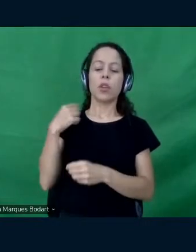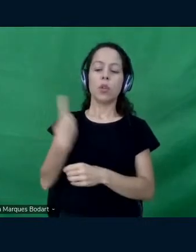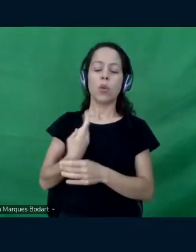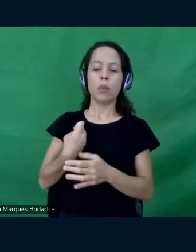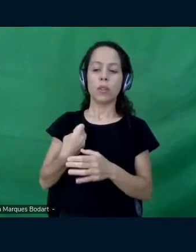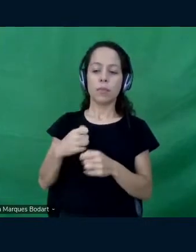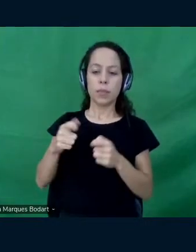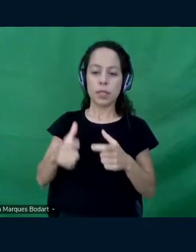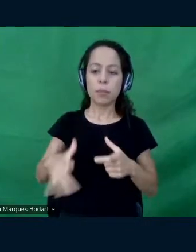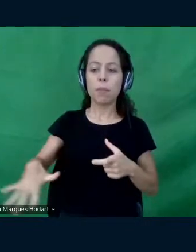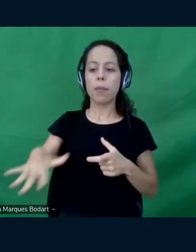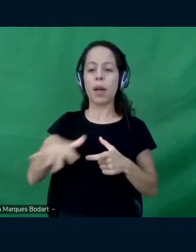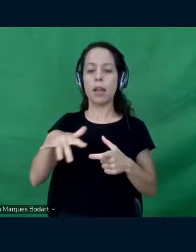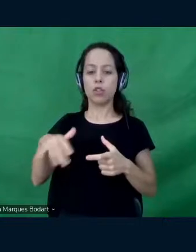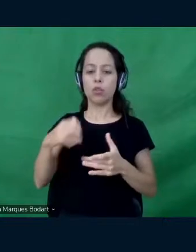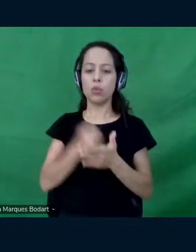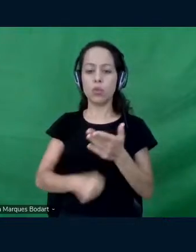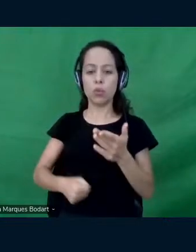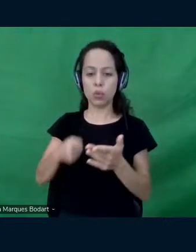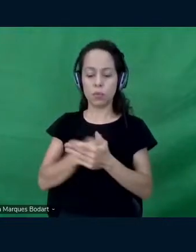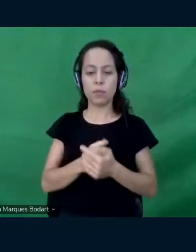espaço. Então, a gente tem aqui